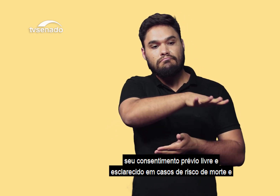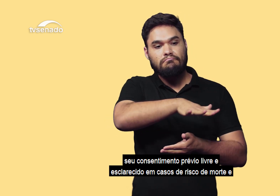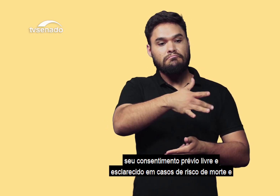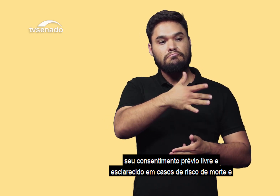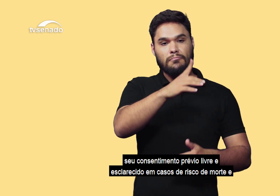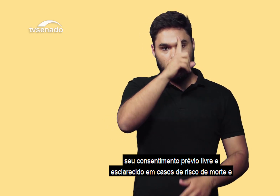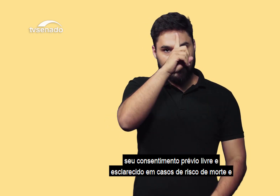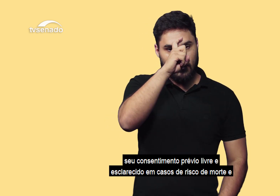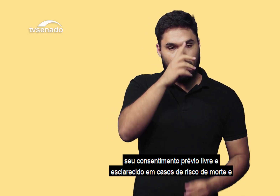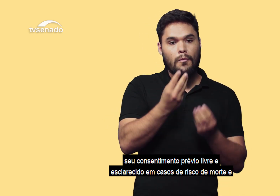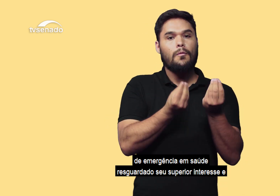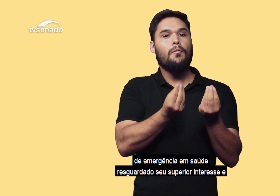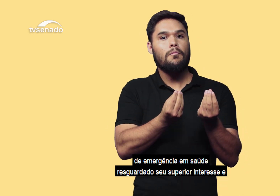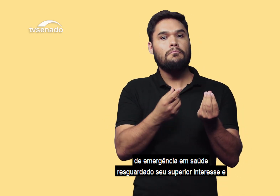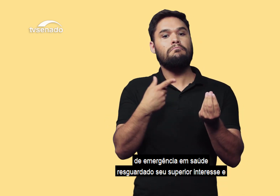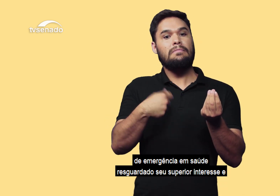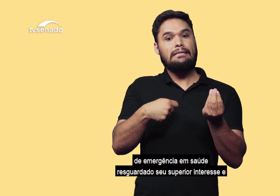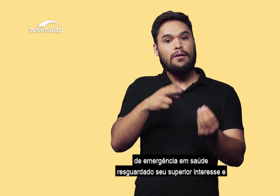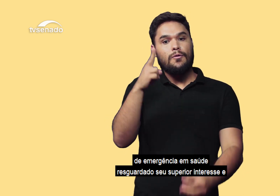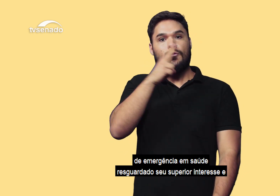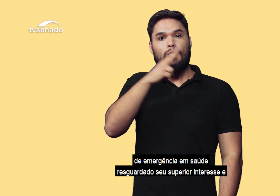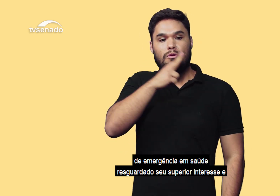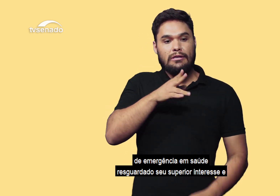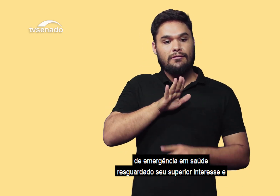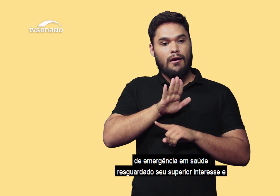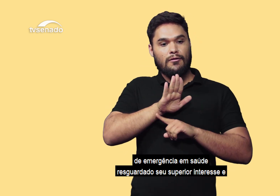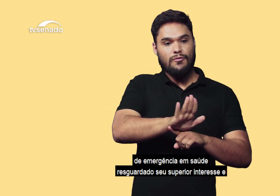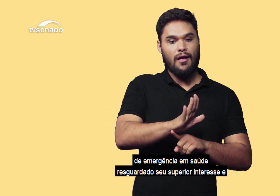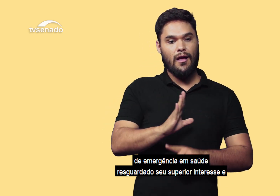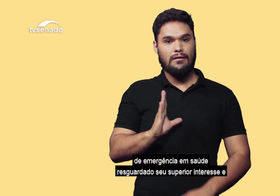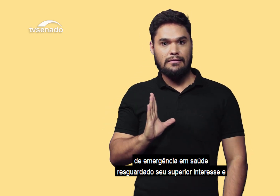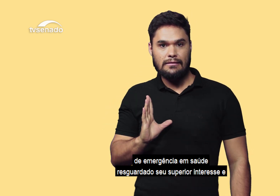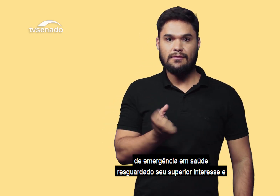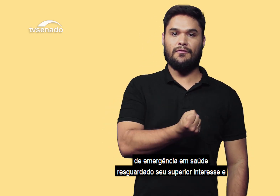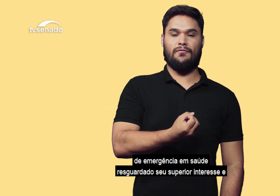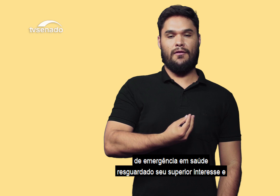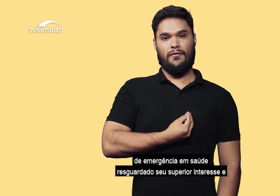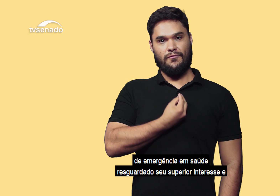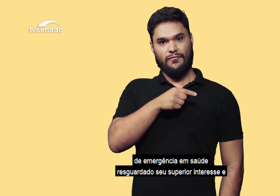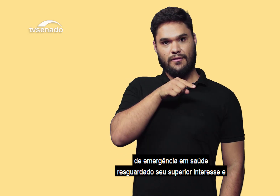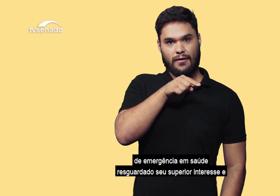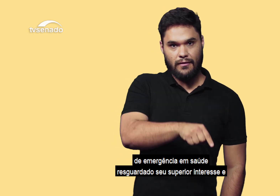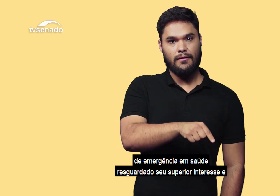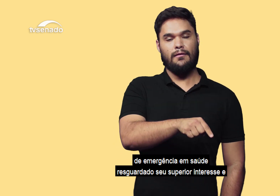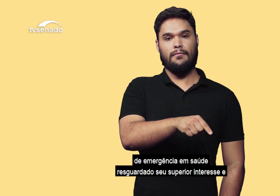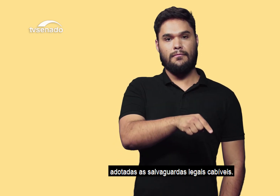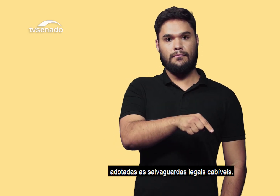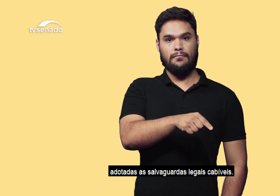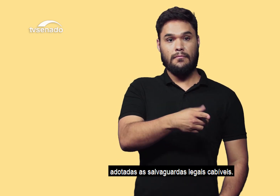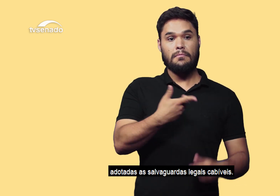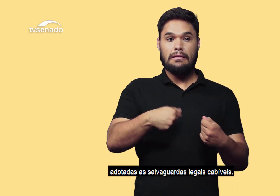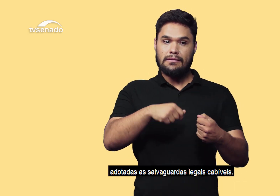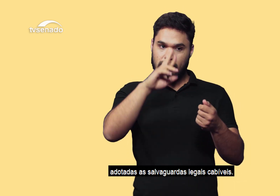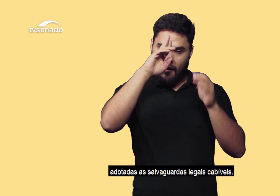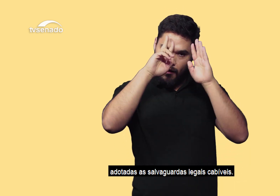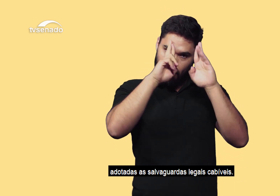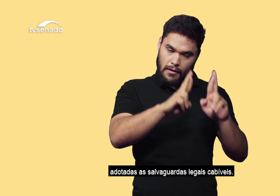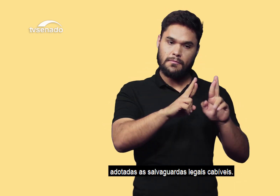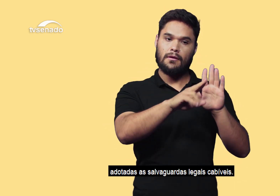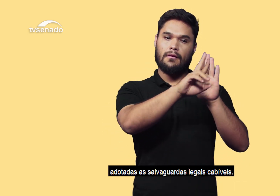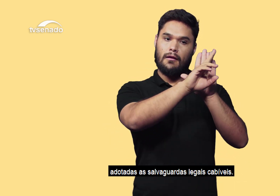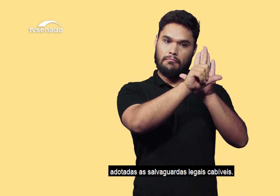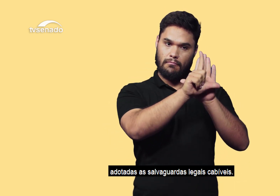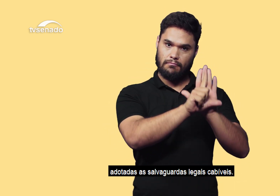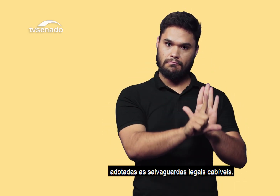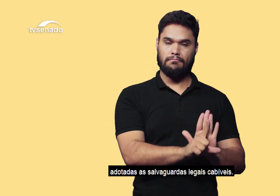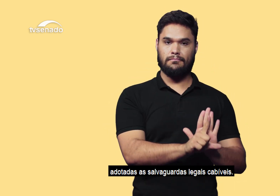casos de risco de morte e de emergência em saúde, resguardado o seu superior interesse e adotadas as